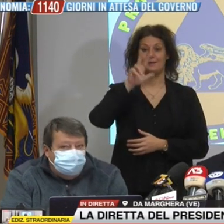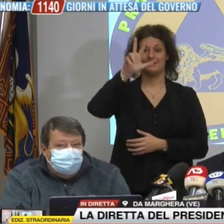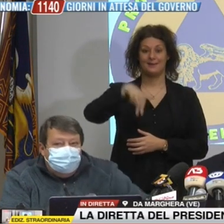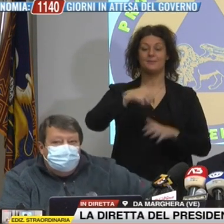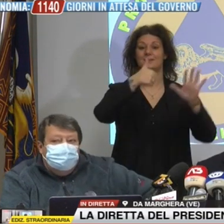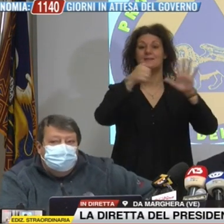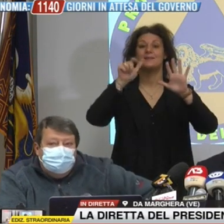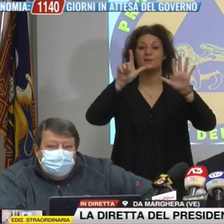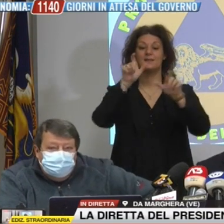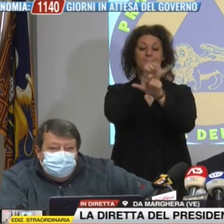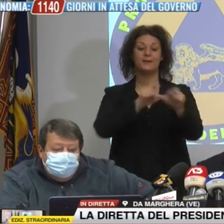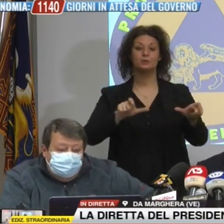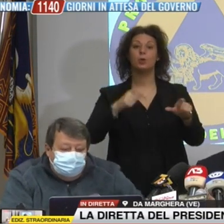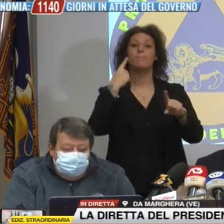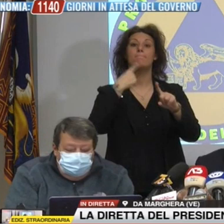3.607 positivi,